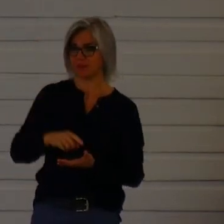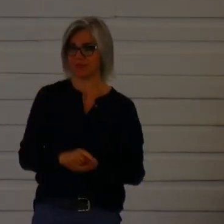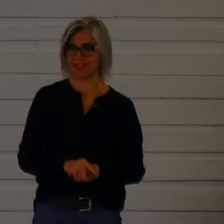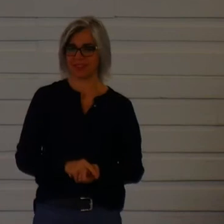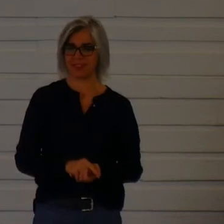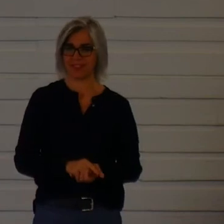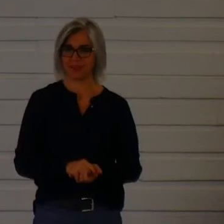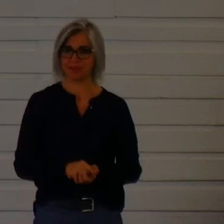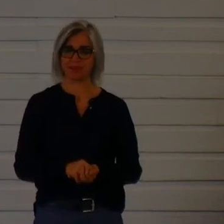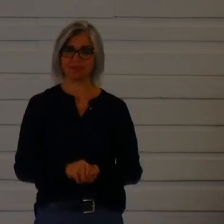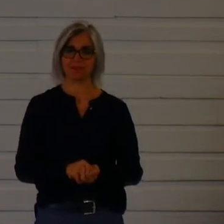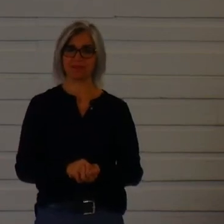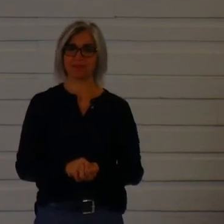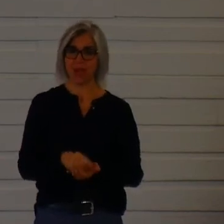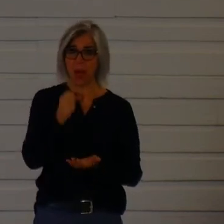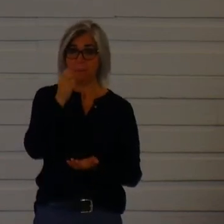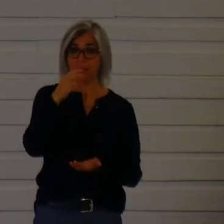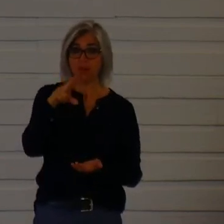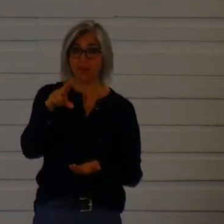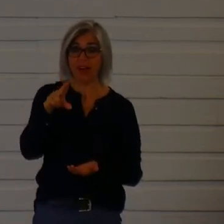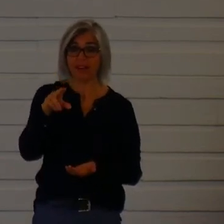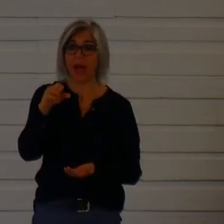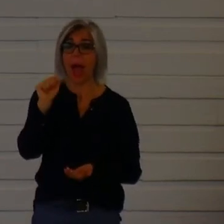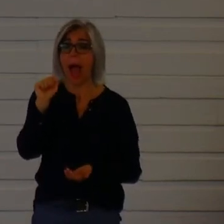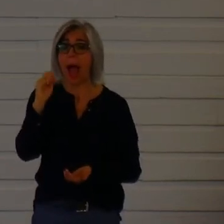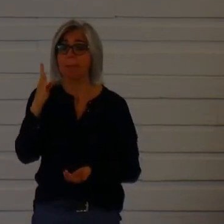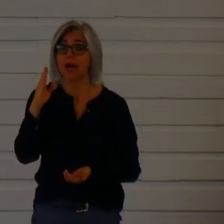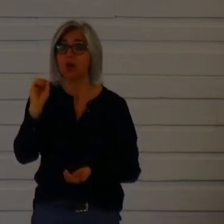Quanti avete capito che cosa significa Vatecuc?